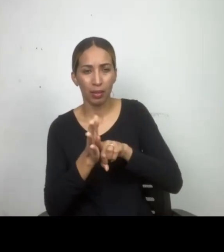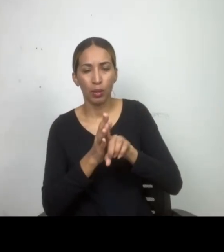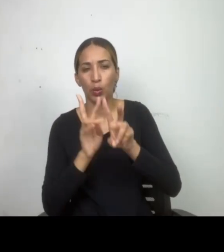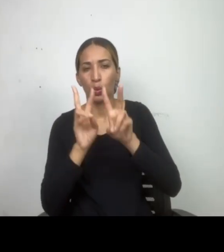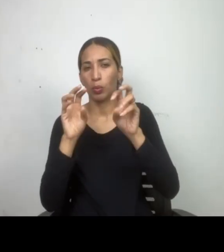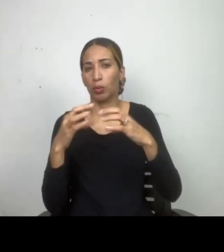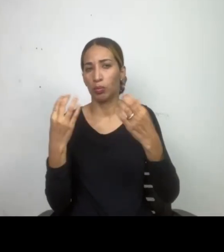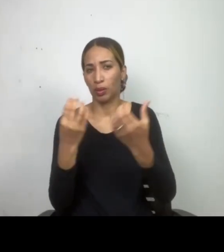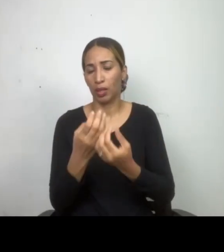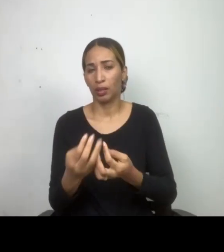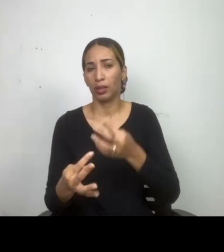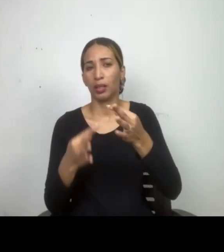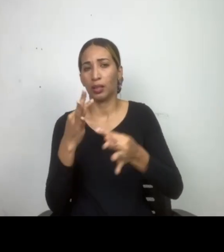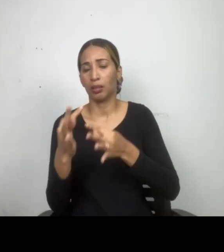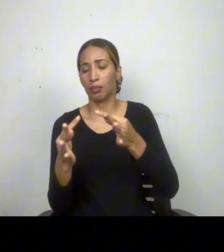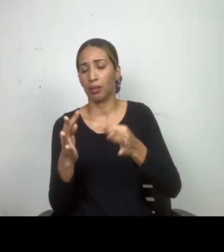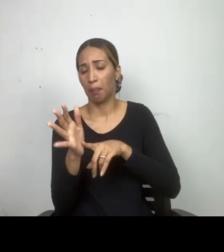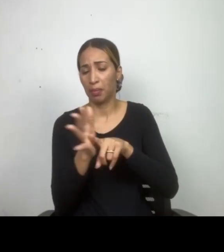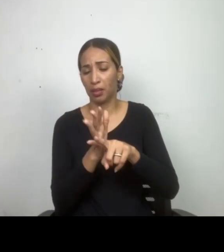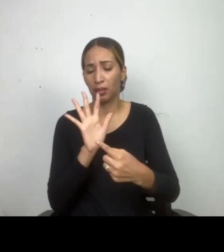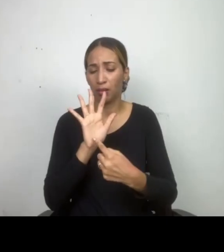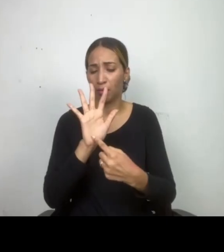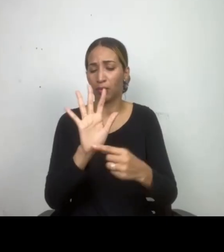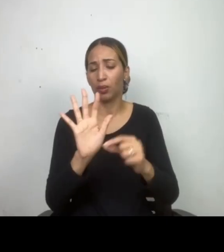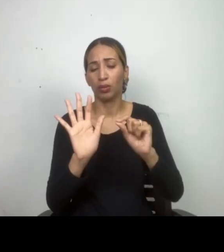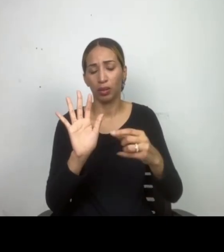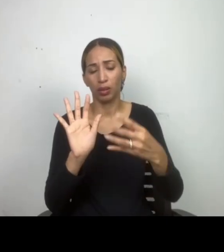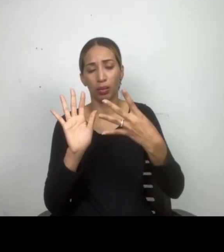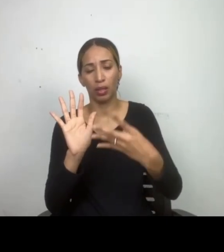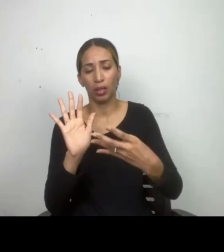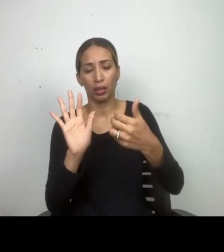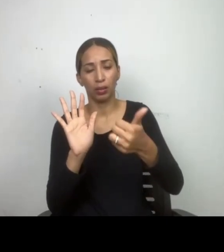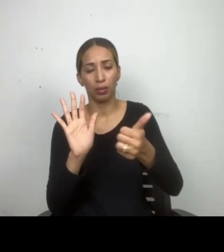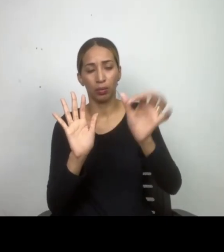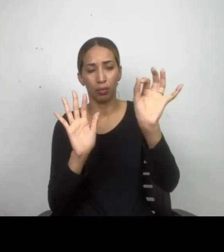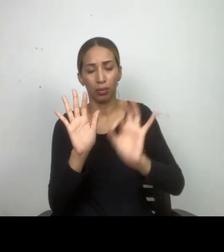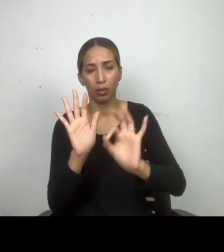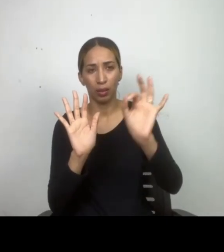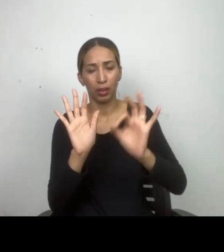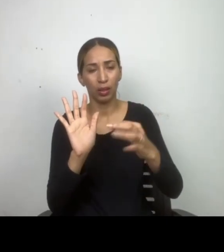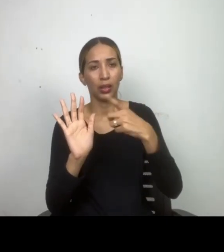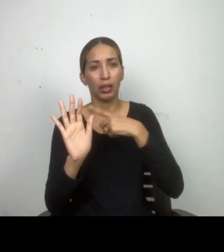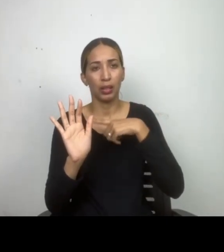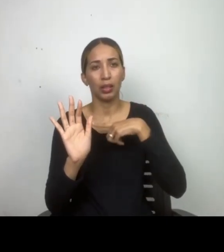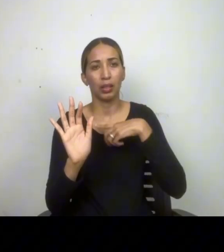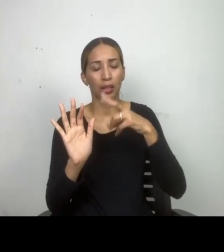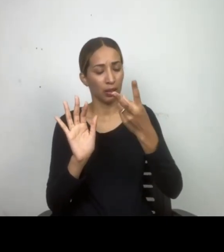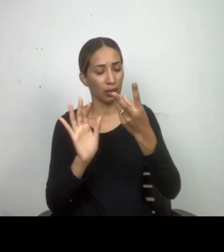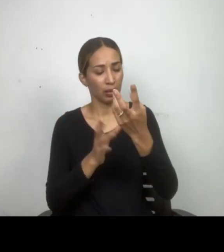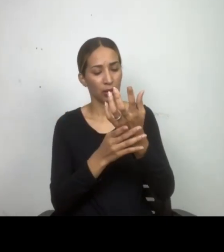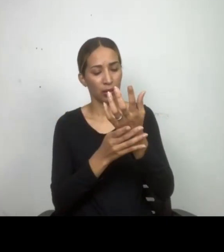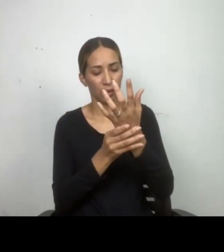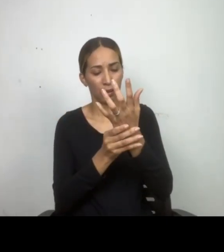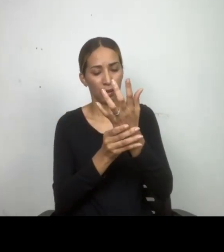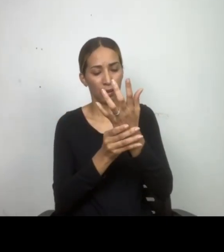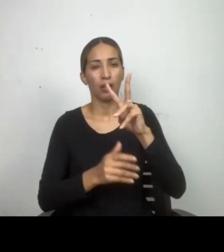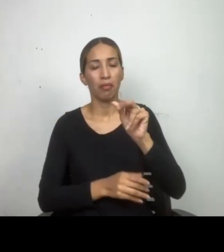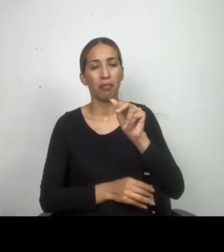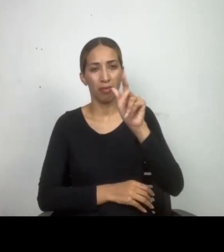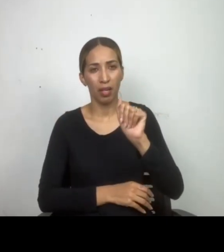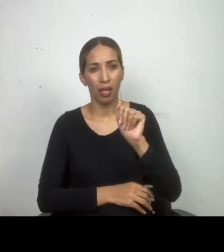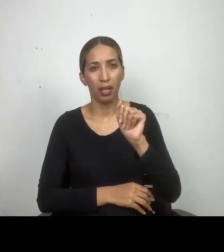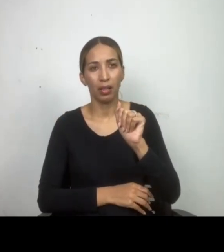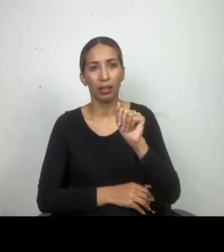aponta que 41% das vagas disponíveis nas comunidades terapêuticas, elas são de